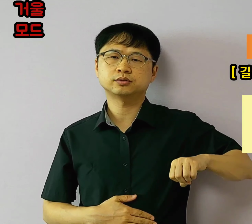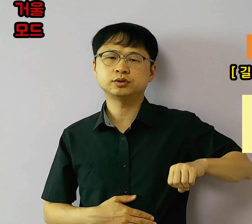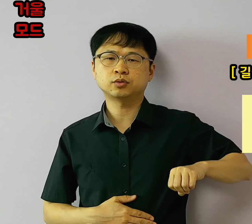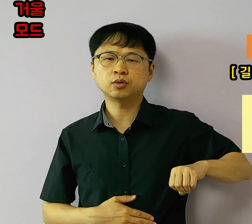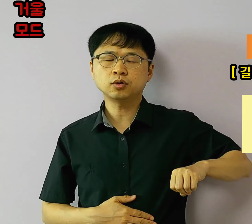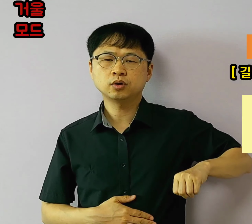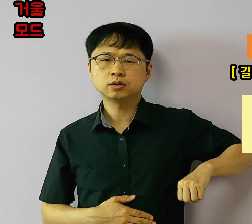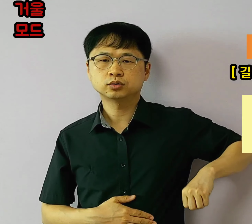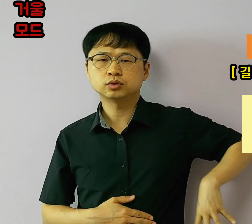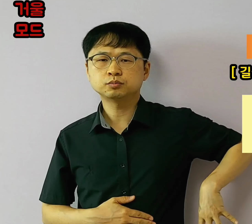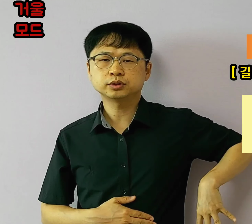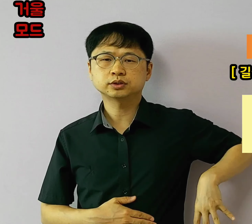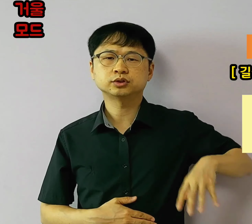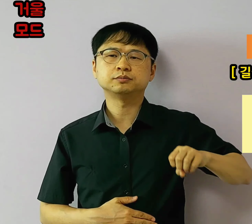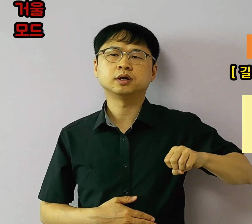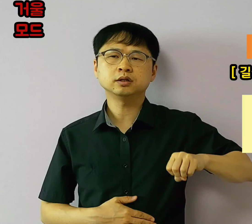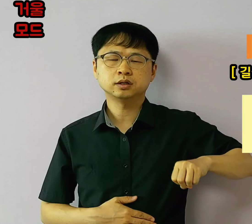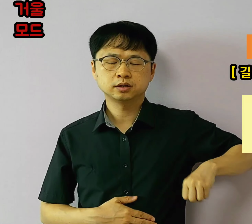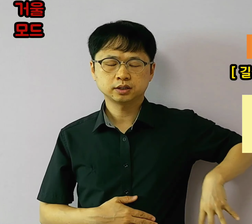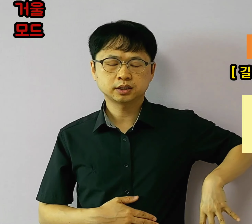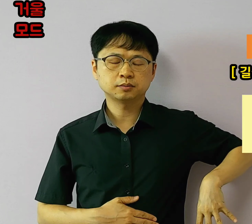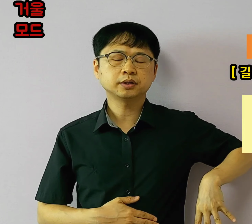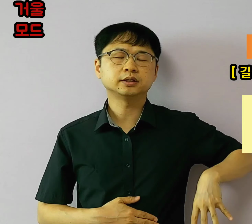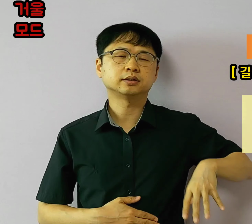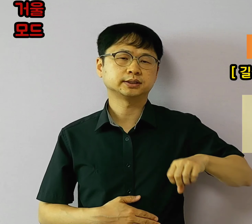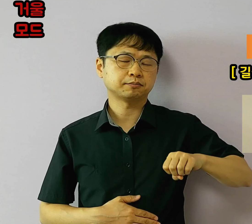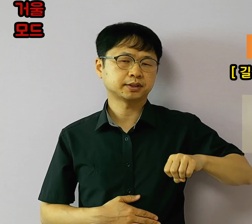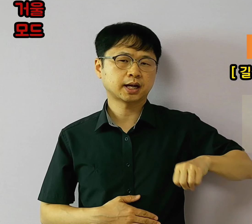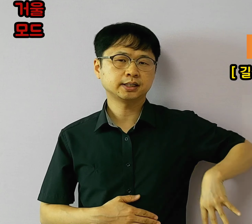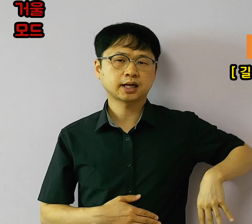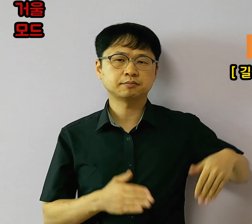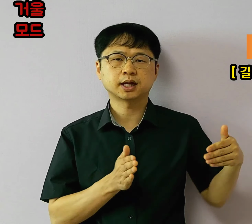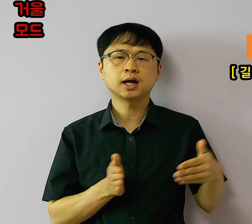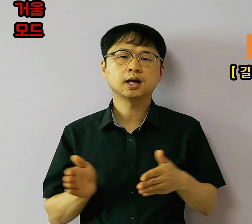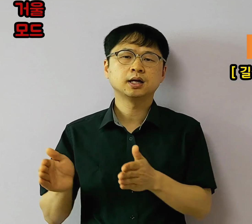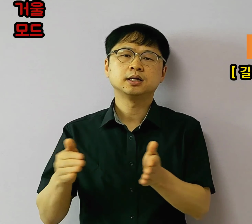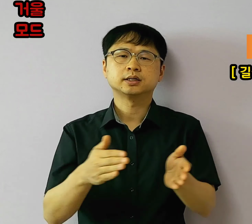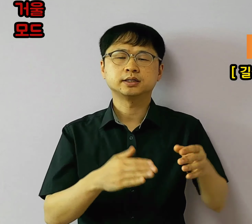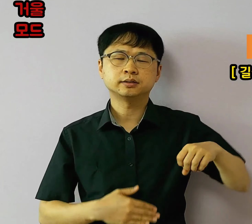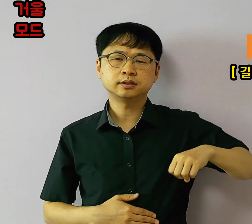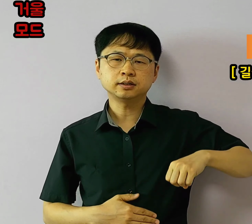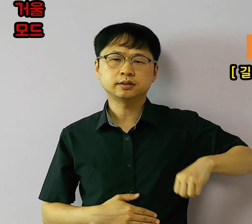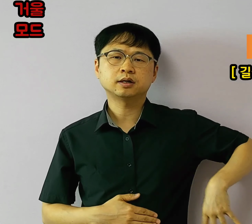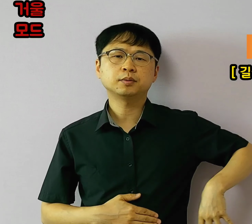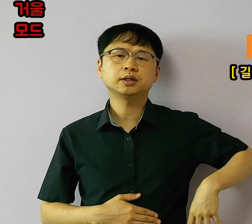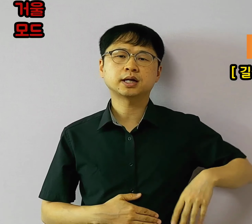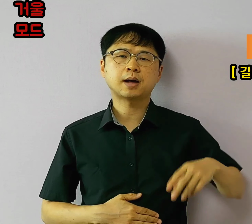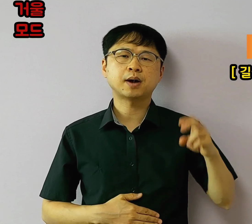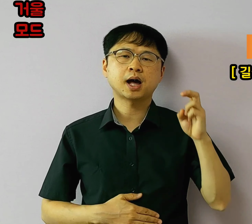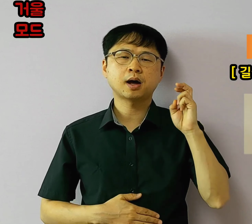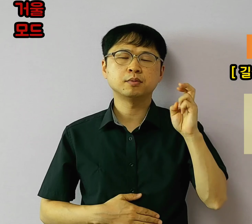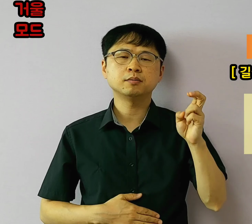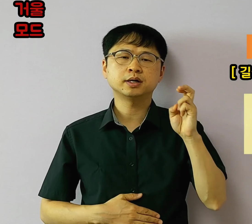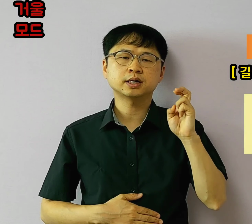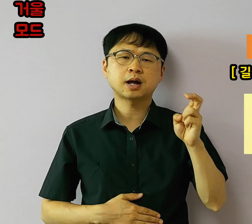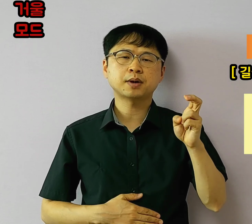뒤로 손을 뿌리쳐 주시면 잃어버리는 것이 됩니다. 잃다입니다. 길을 잃어버릴까봐, 뭐뭐일까봐